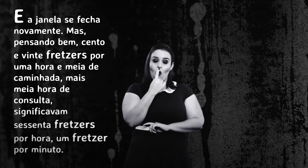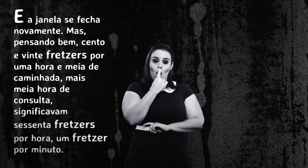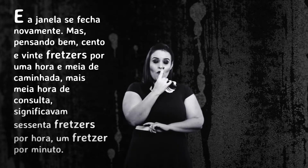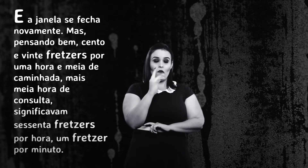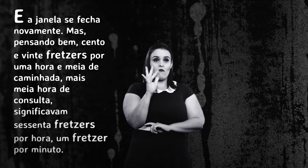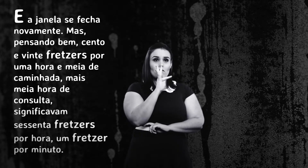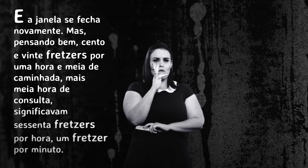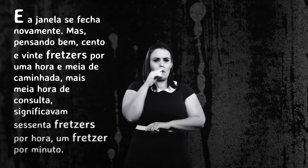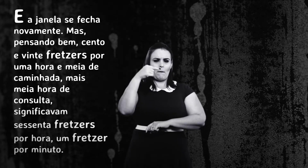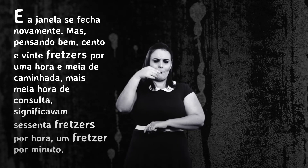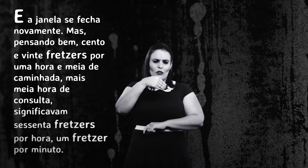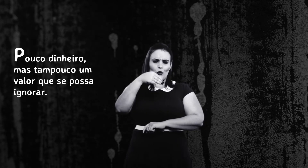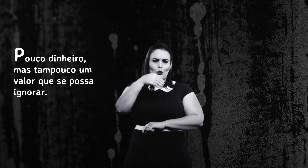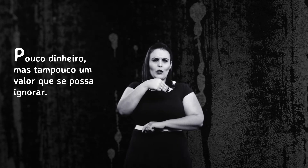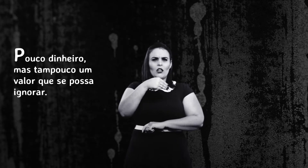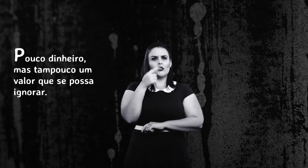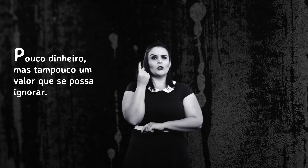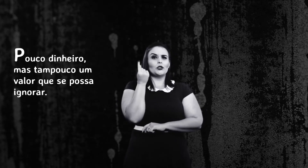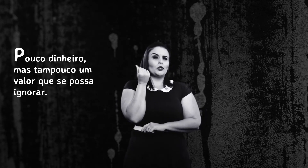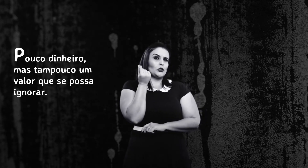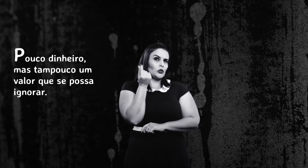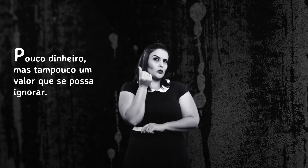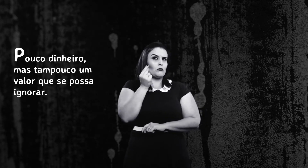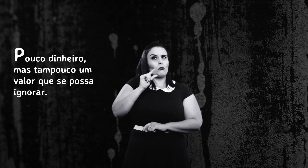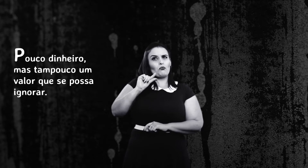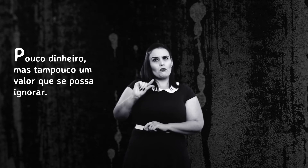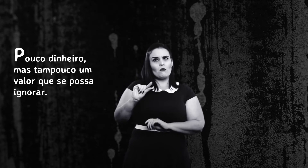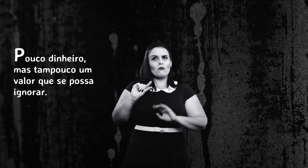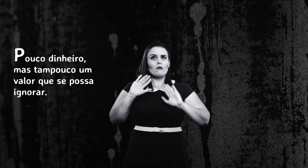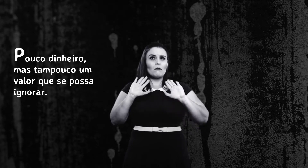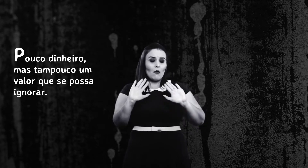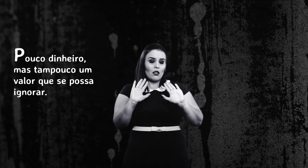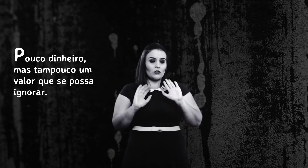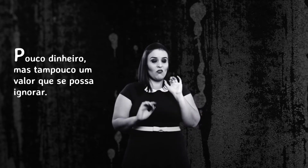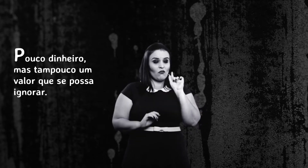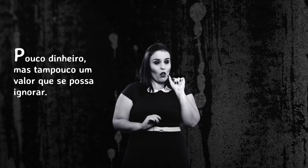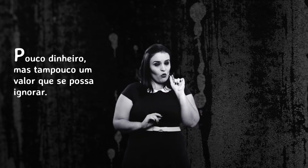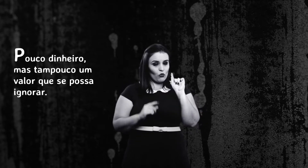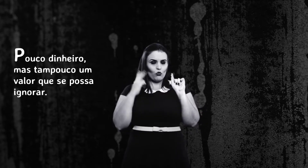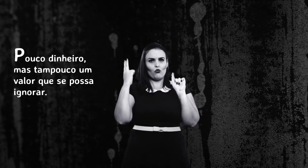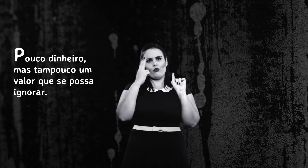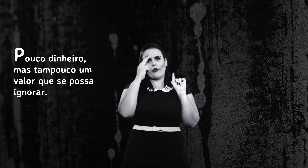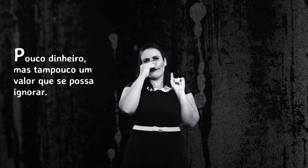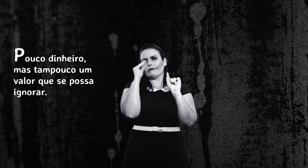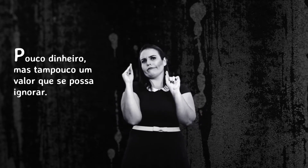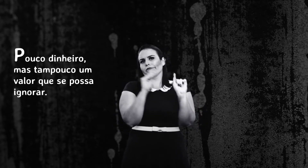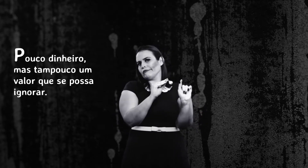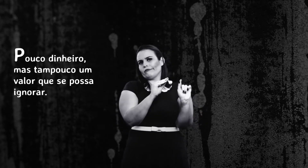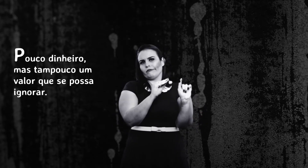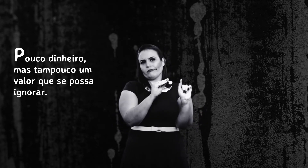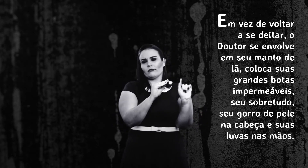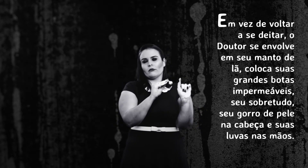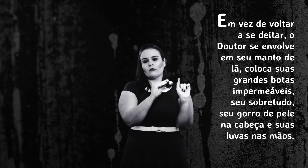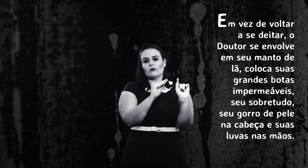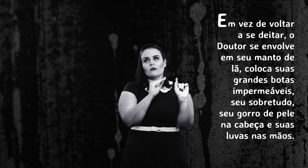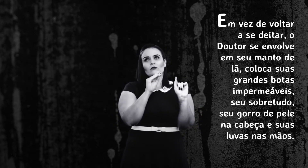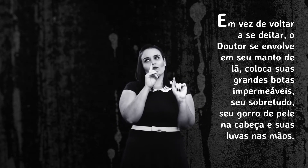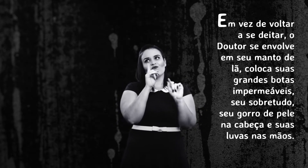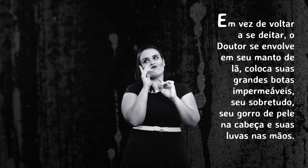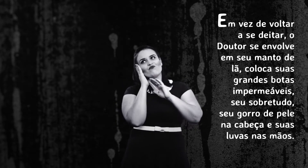por minuto. Pouco dinheiro, mas tão pouco um valor que se possa ignorar. Em vez de voltar a